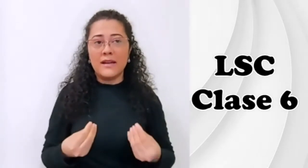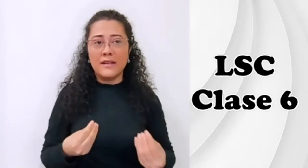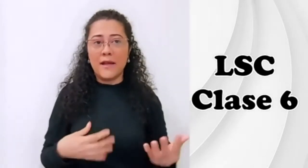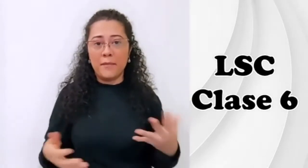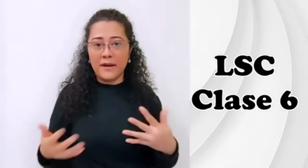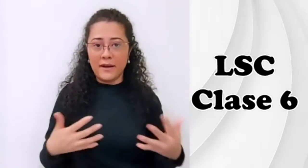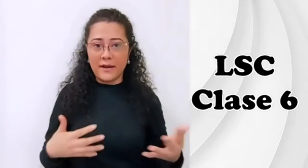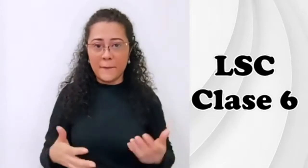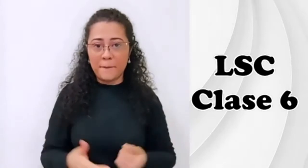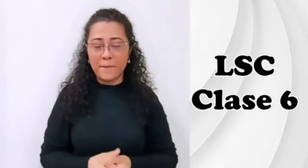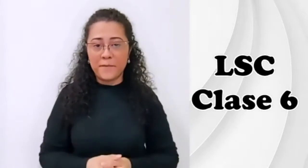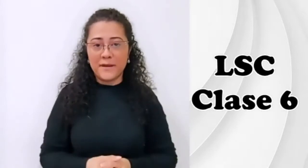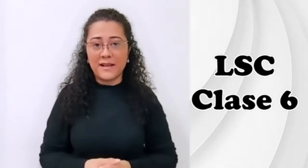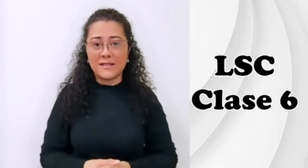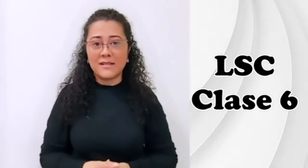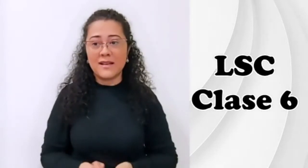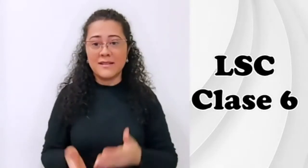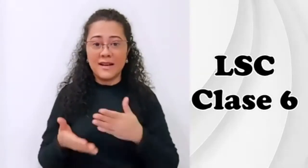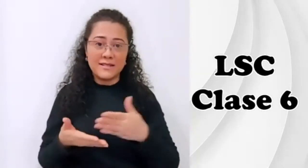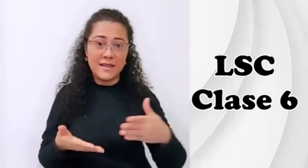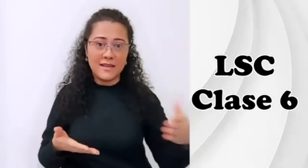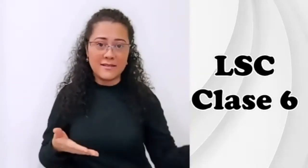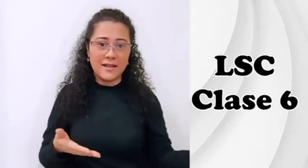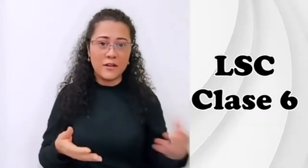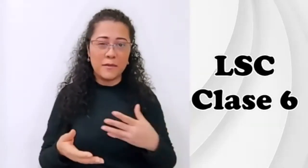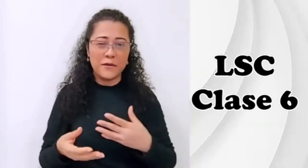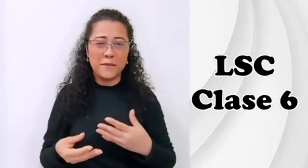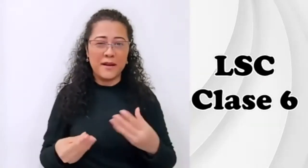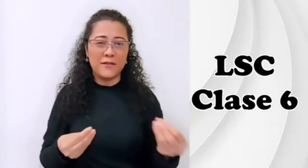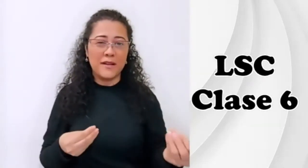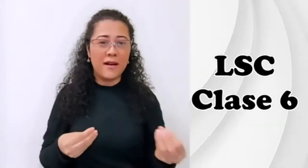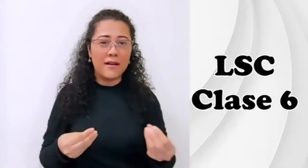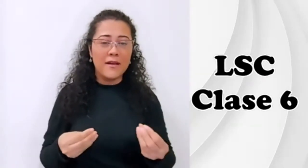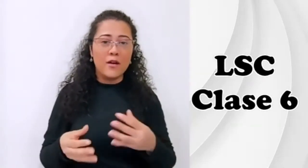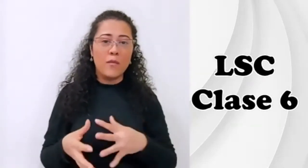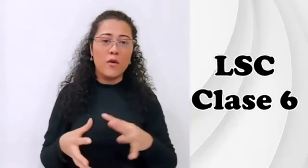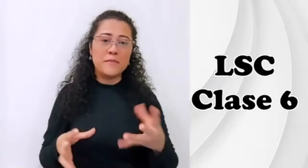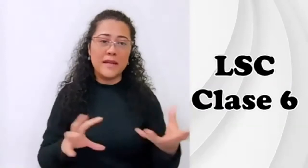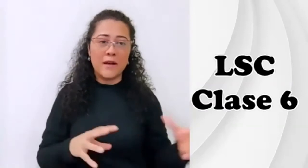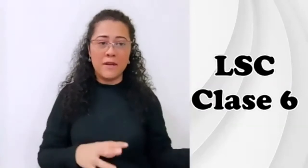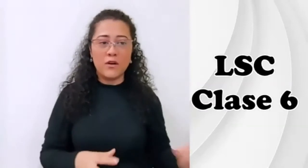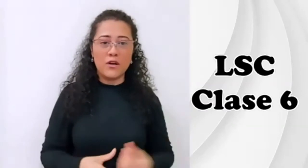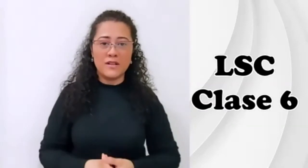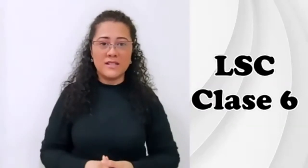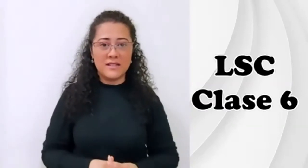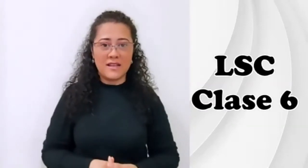agilidad para hacer las señas, ¿cierto? De pronto para notar cómo explicar mejor lo que se está